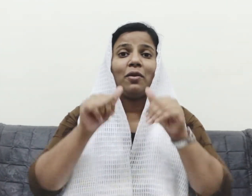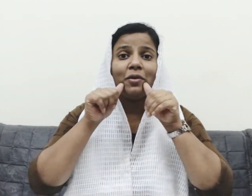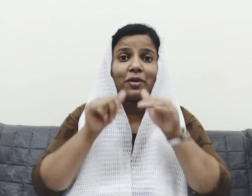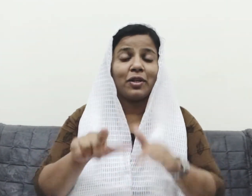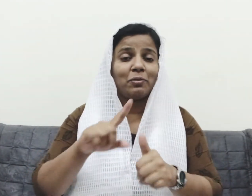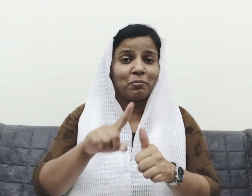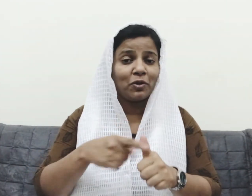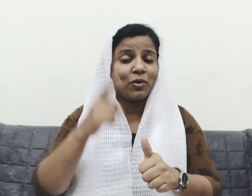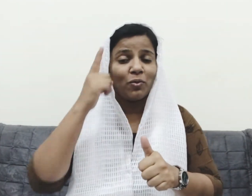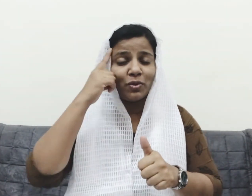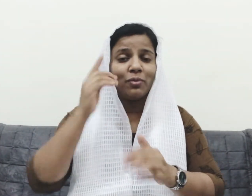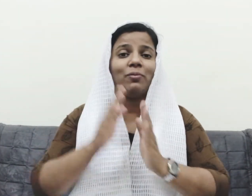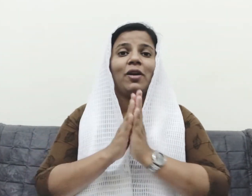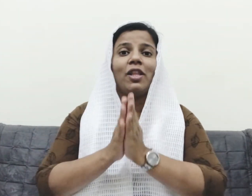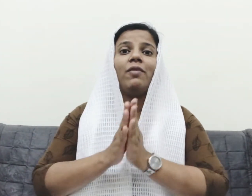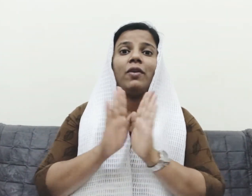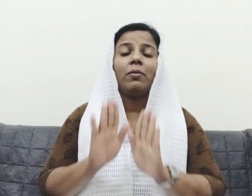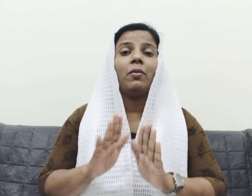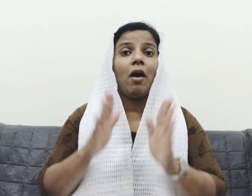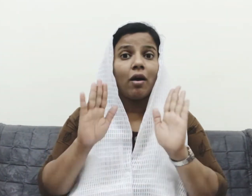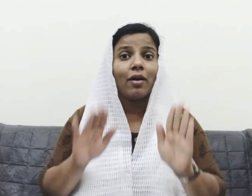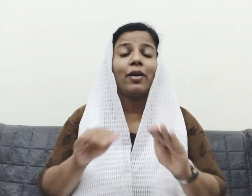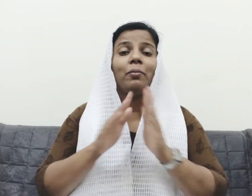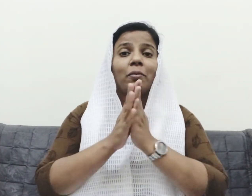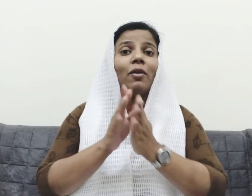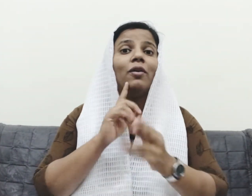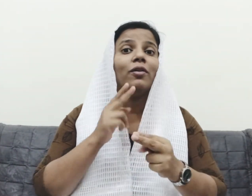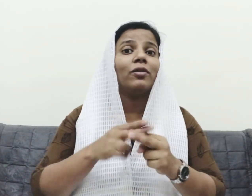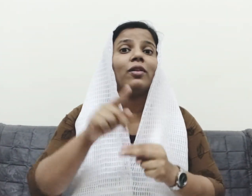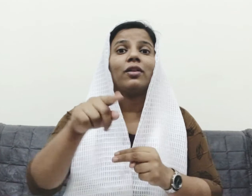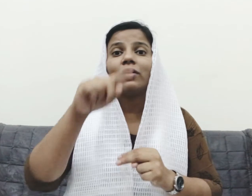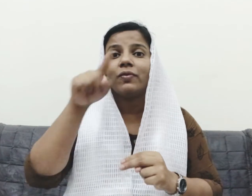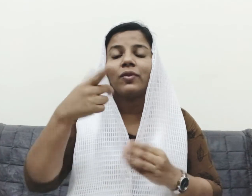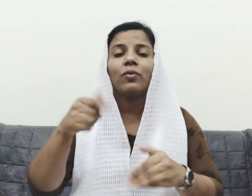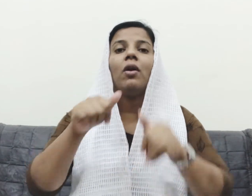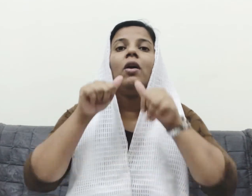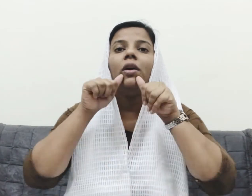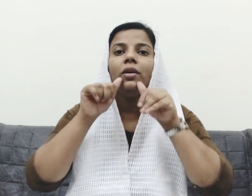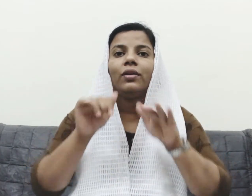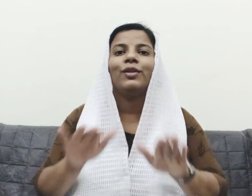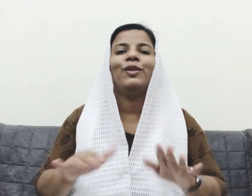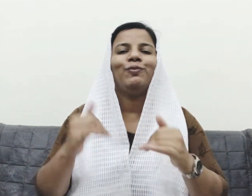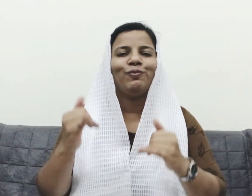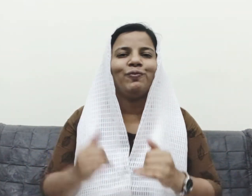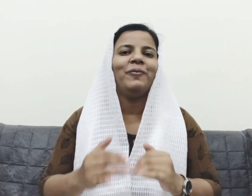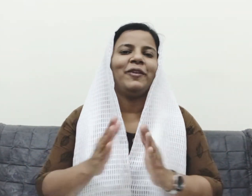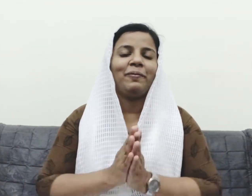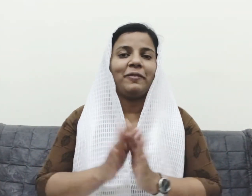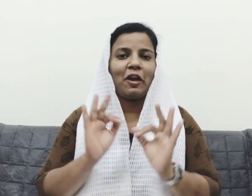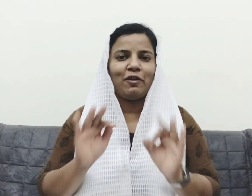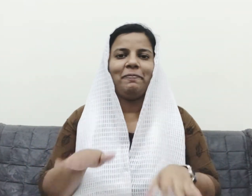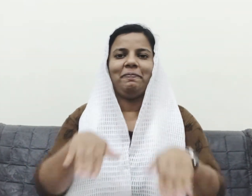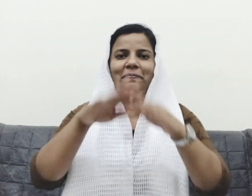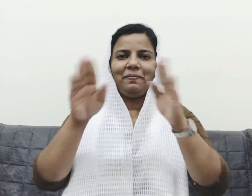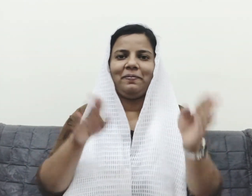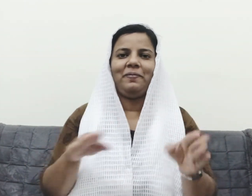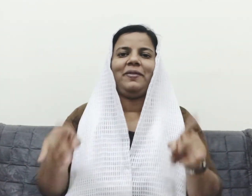നിങ്ങൾ പ്രാർത്ഥിക്കണം. എങ്കിൽ മാത്രമേ അത് നിങ്ങൾക്ക് അനുഗ്രഹമായി തീരുകയുള്ളൂ. നിങ്ങൾ പ്രാർത്ഥിച്ചിട്ട് പങ്കെടുക്കുമ്പോൾ, ഒരുങ്ങി പങ്കെടുക്കുമ്പോൾ അത് നിങ്ങളുടെ